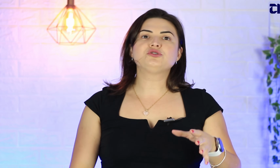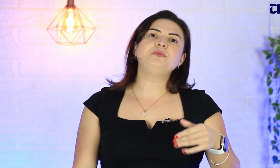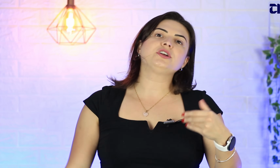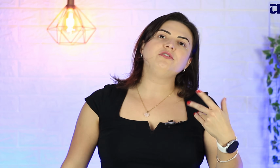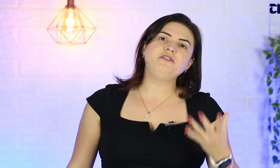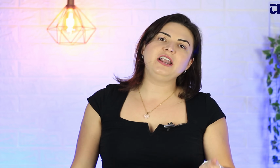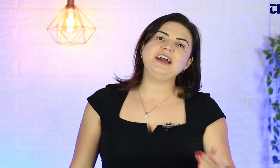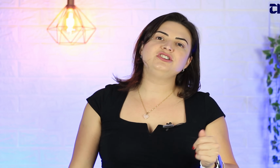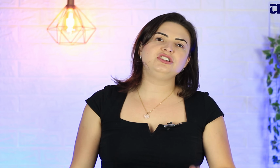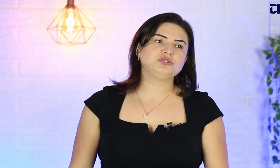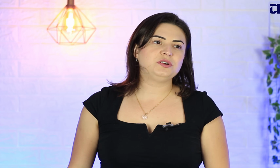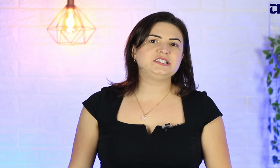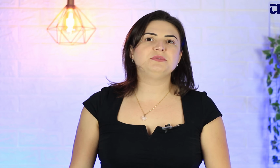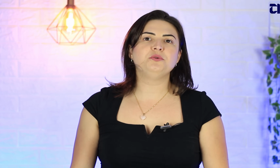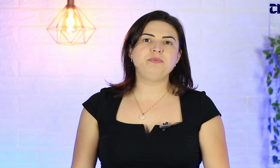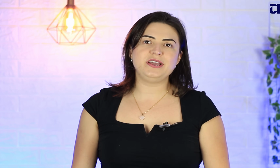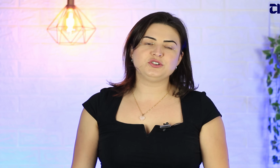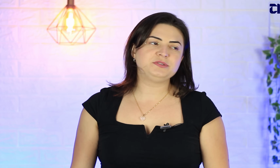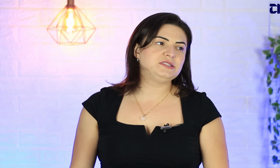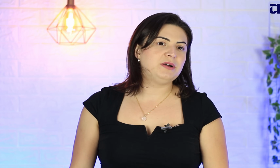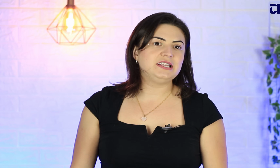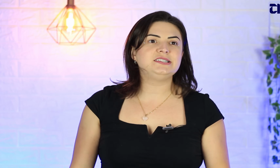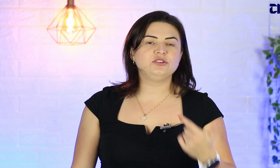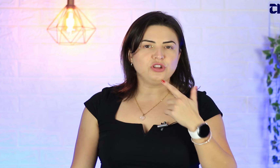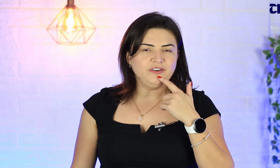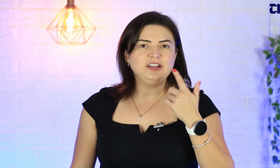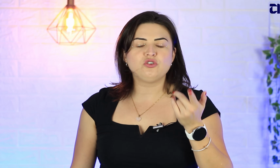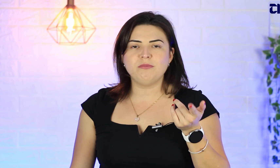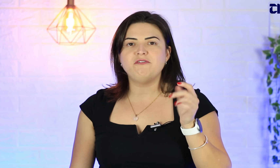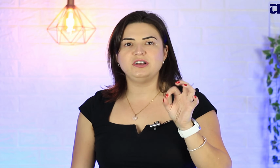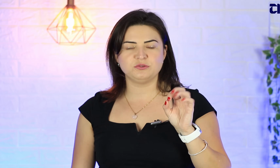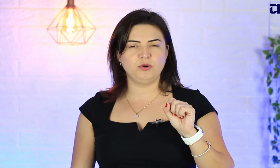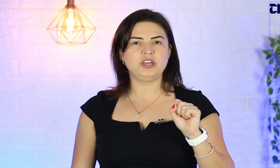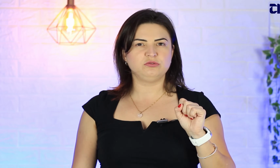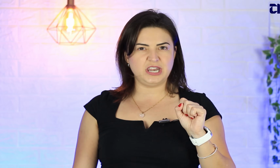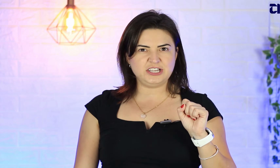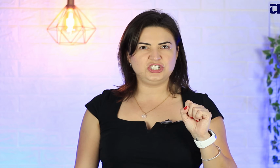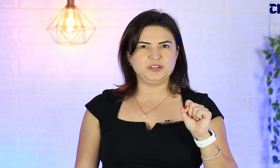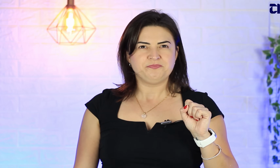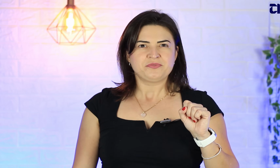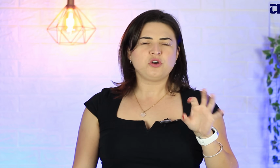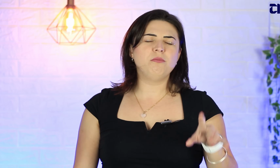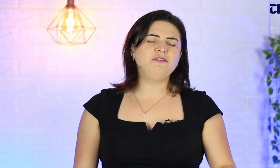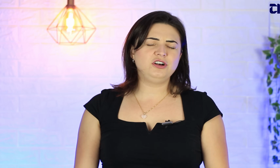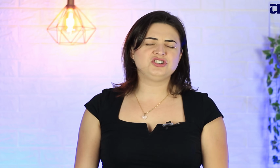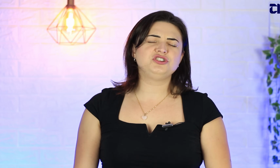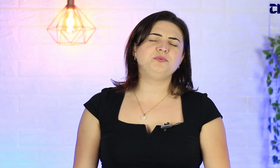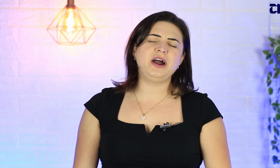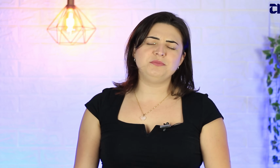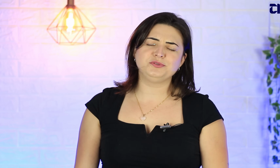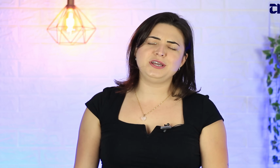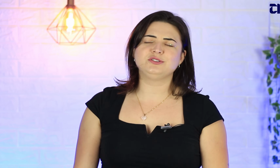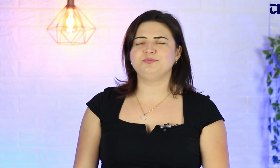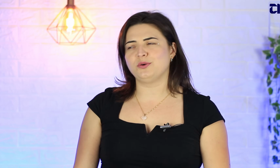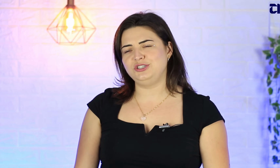Vamos supor que eu vou falar, ai, gente, eu estou acima do peso, eu preciso emagrecer. Eu não estou falando com uma voz um pouquinho triste, com uma voz de tipo, ai, meu Deus, um pouco